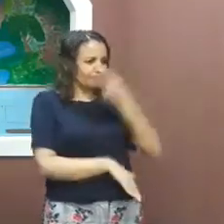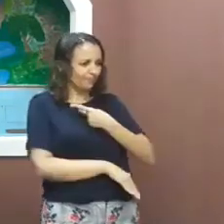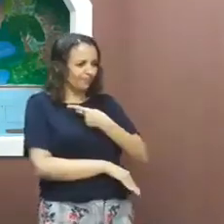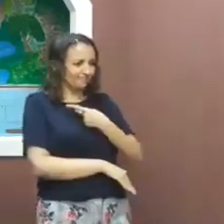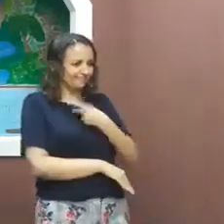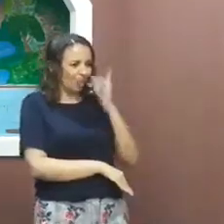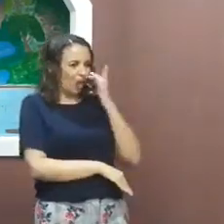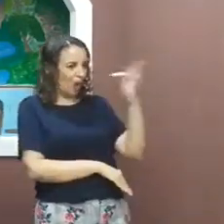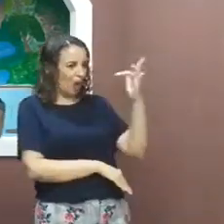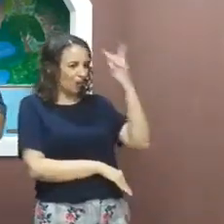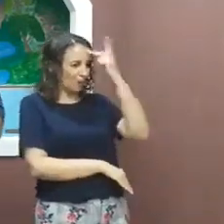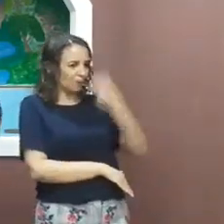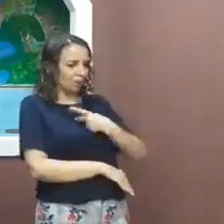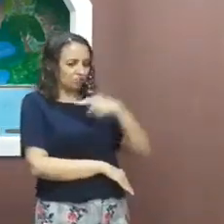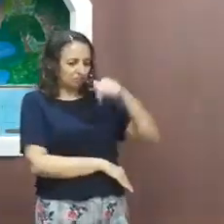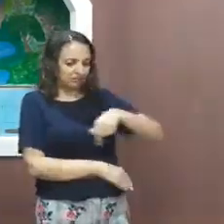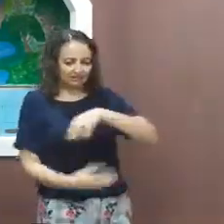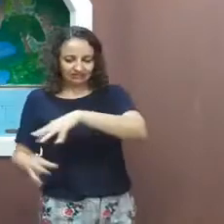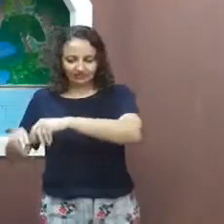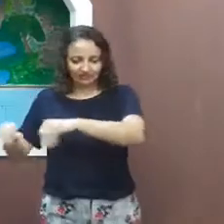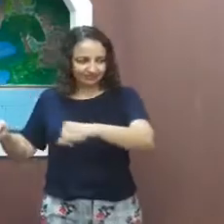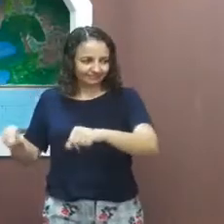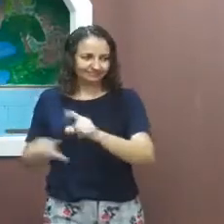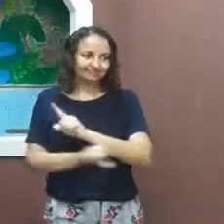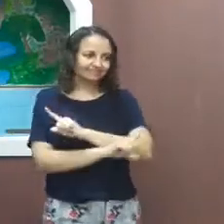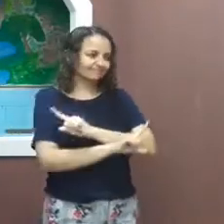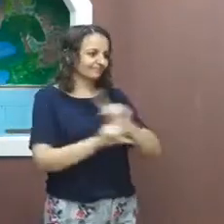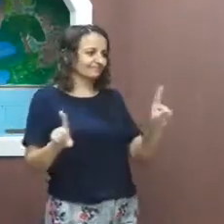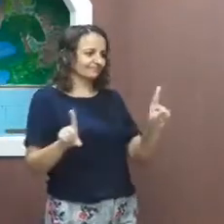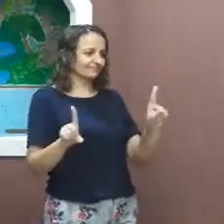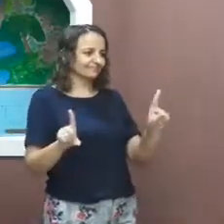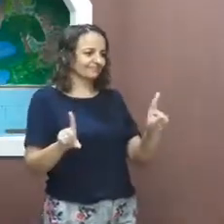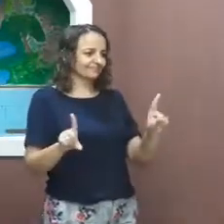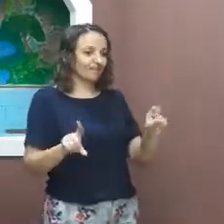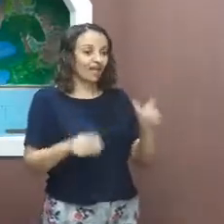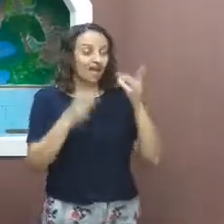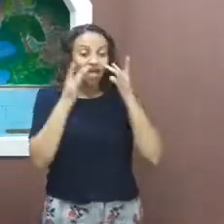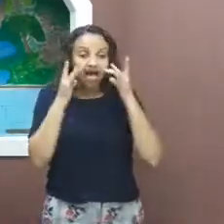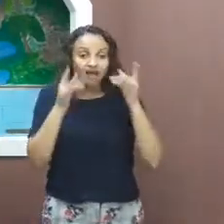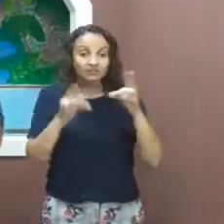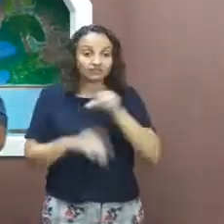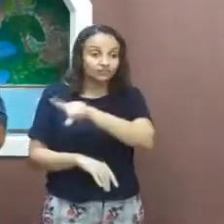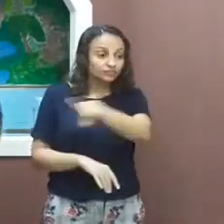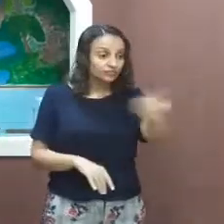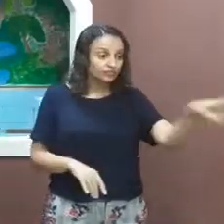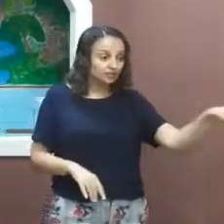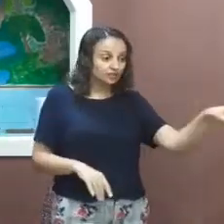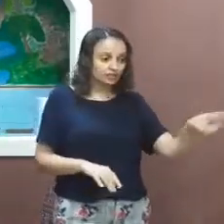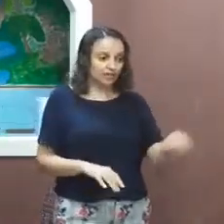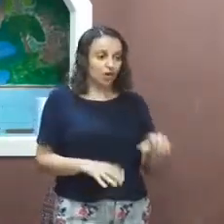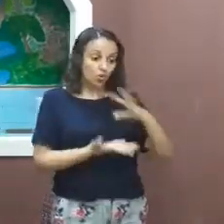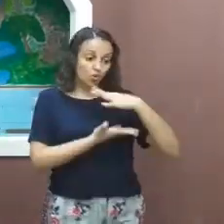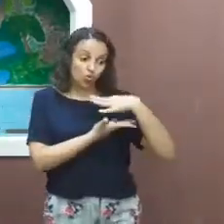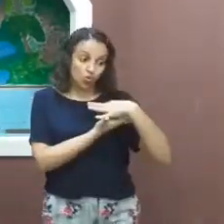vocês tesouro na terra. A primeira palavra quer dizer não acumula.